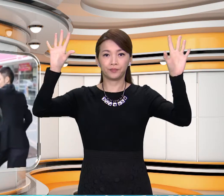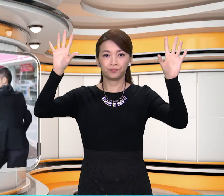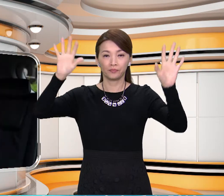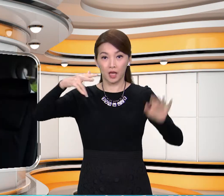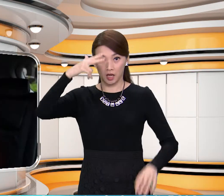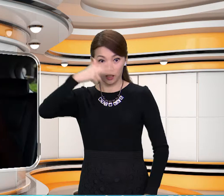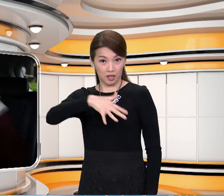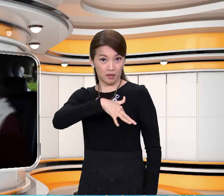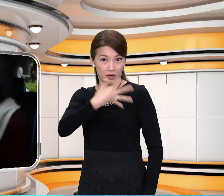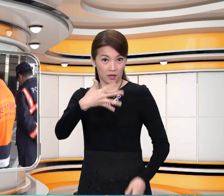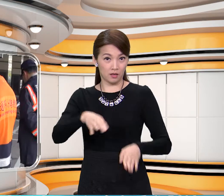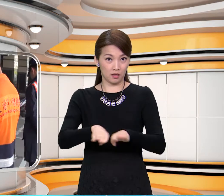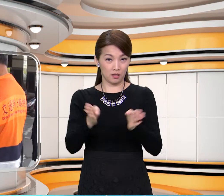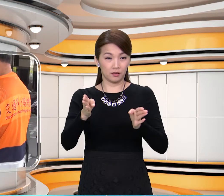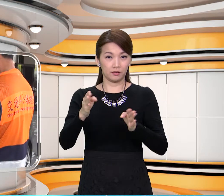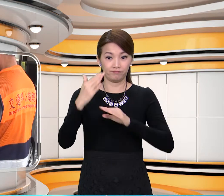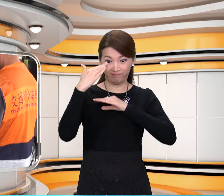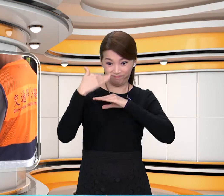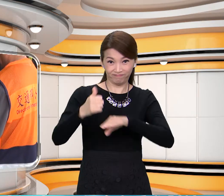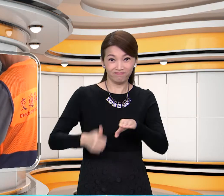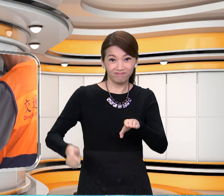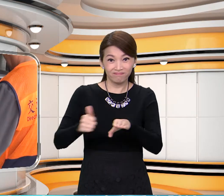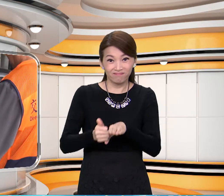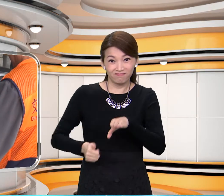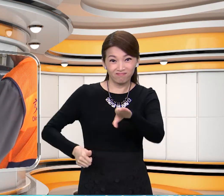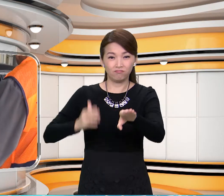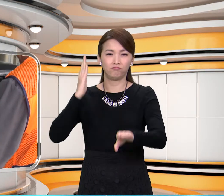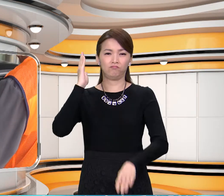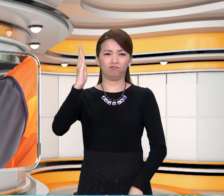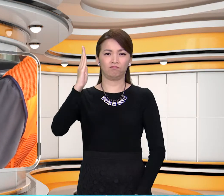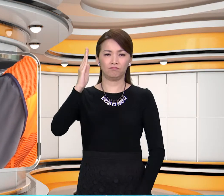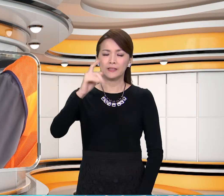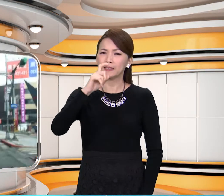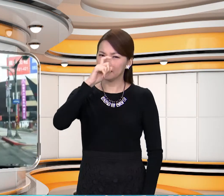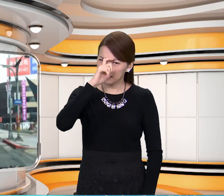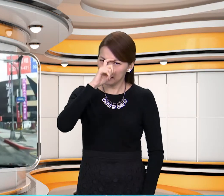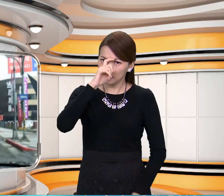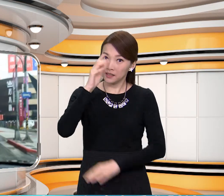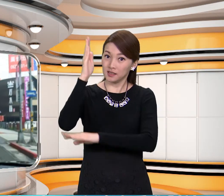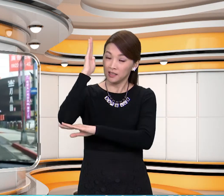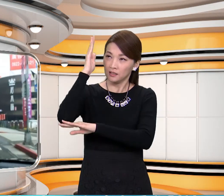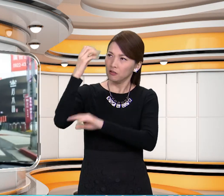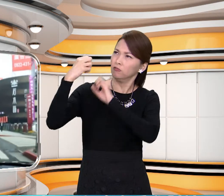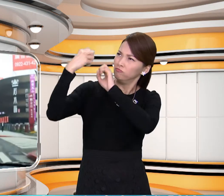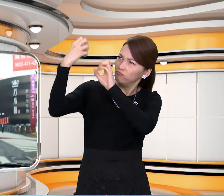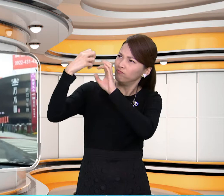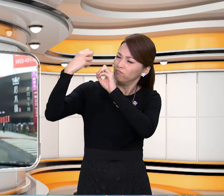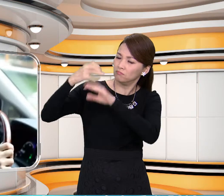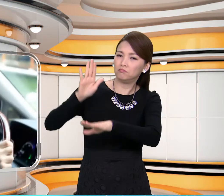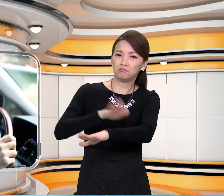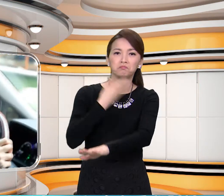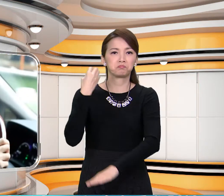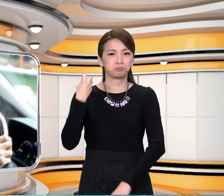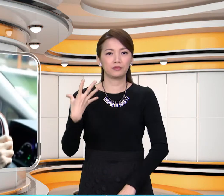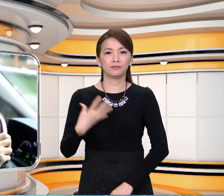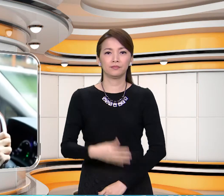始，将会停止 Uber 的派车服务，并且希望能够跟政府重启对话。